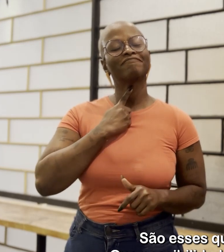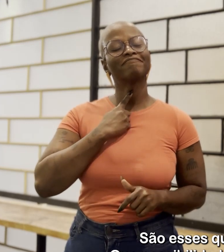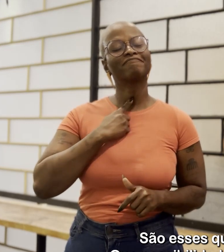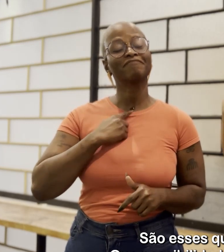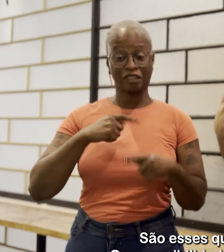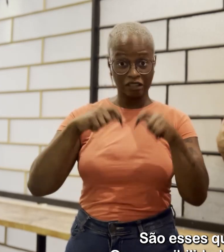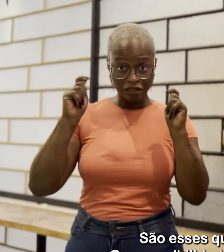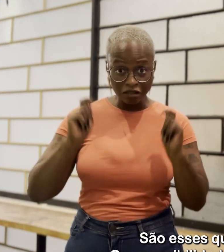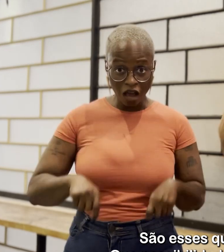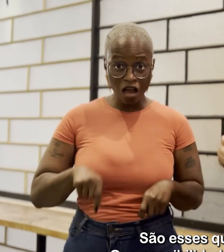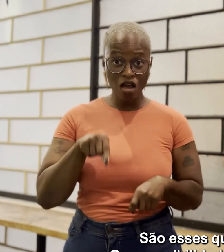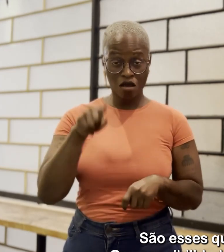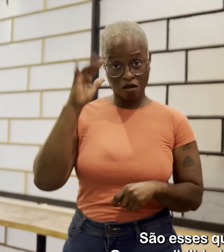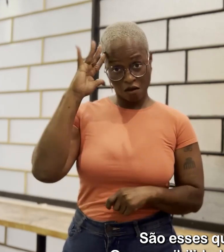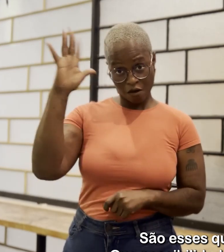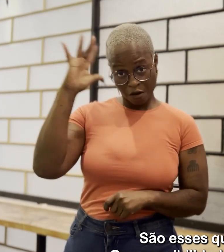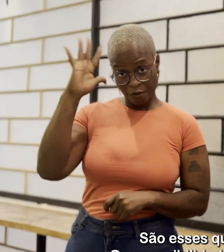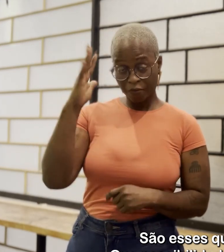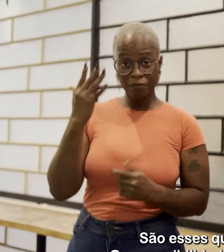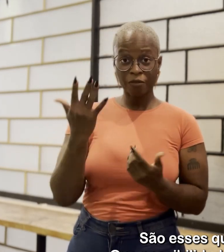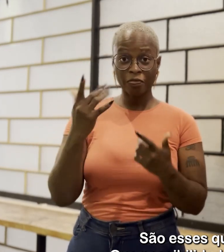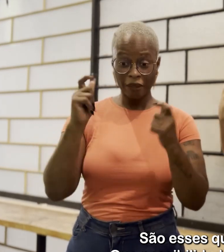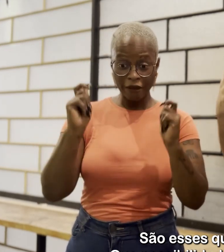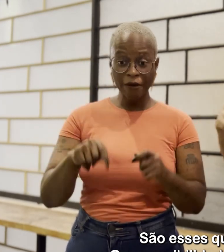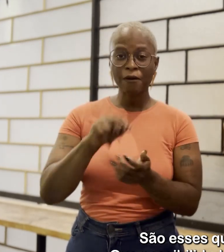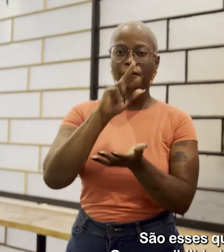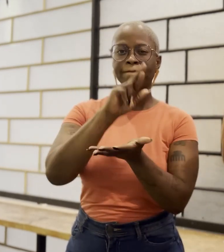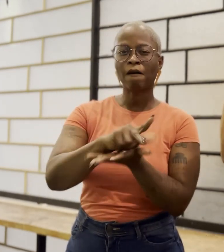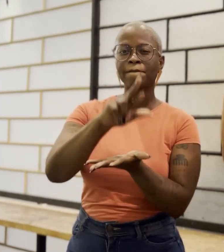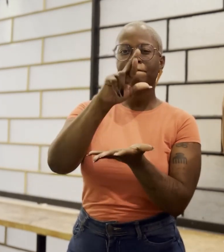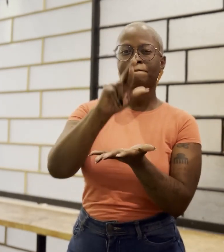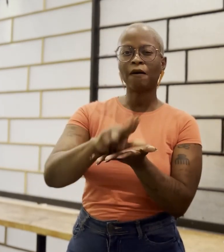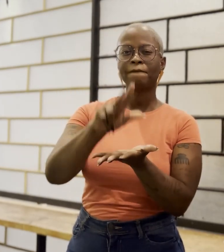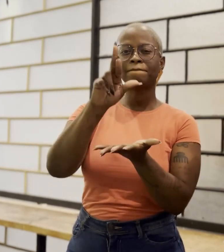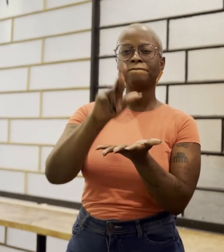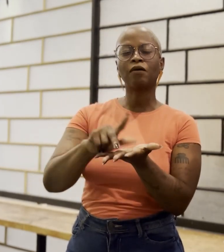que possibilidades são essas de atingir,